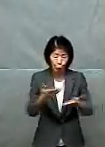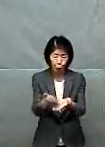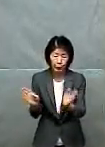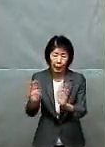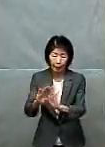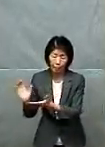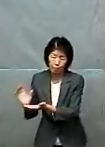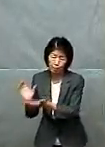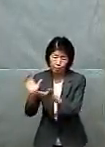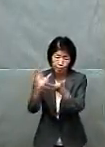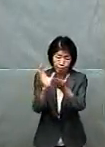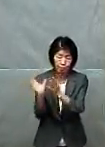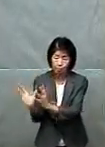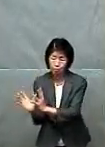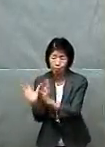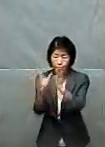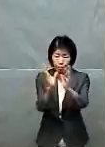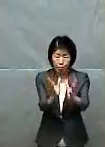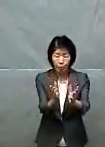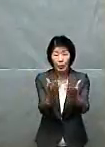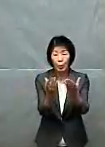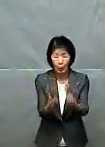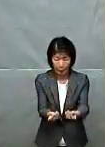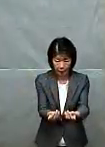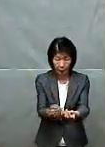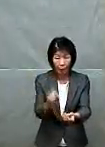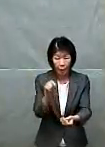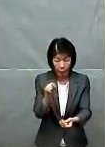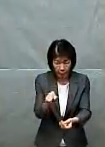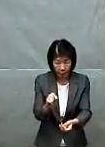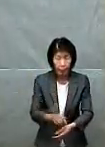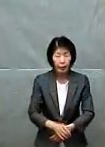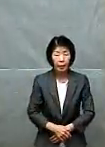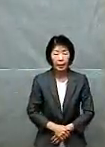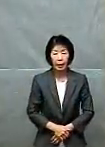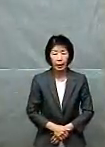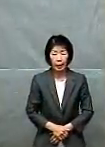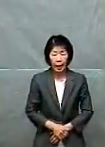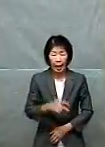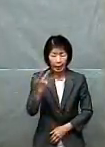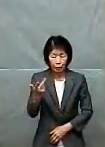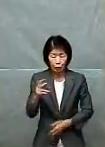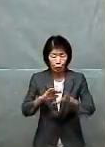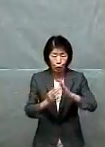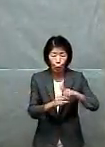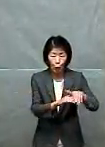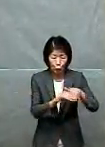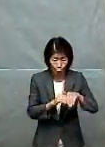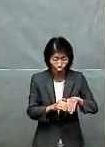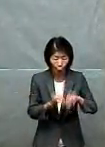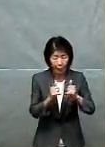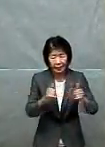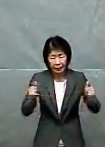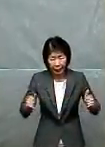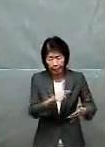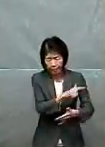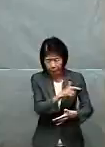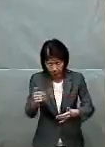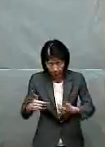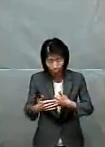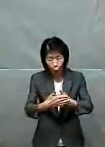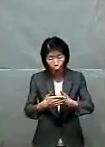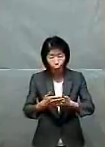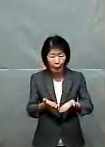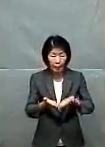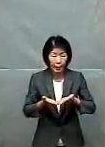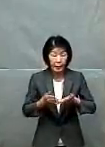派遣してきたところであります。こうした派遣に際しましては、市町村や民間の機関の方々からもご協